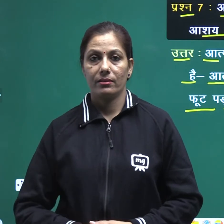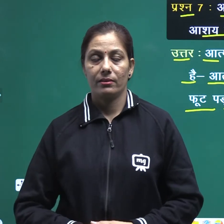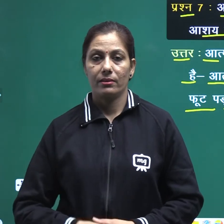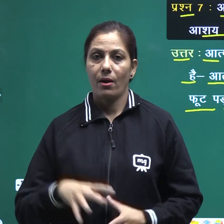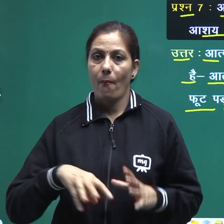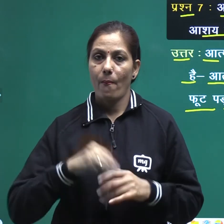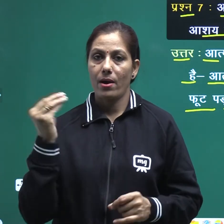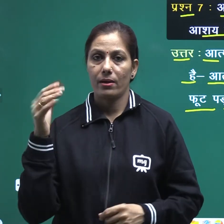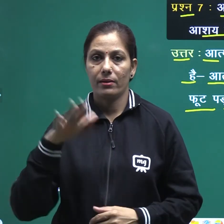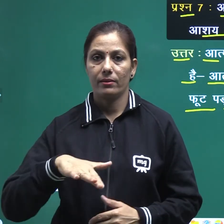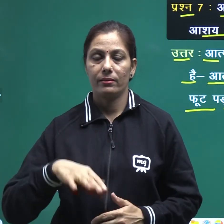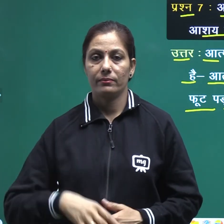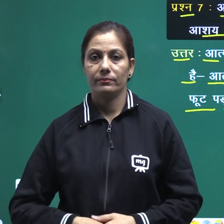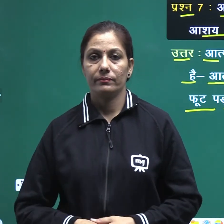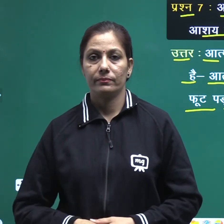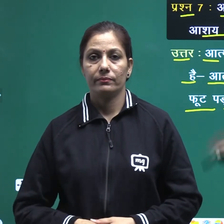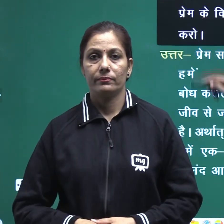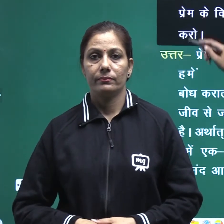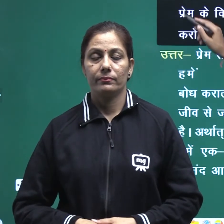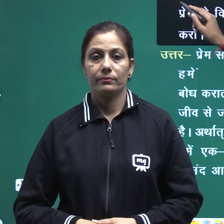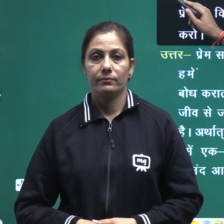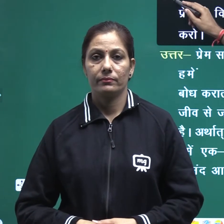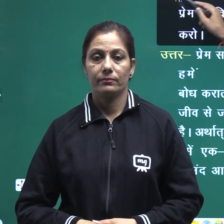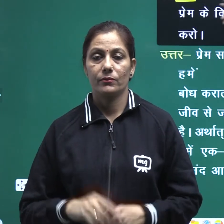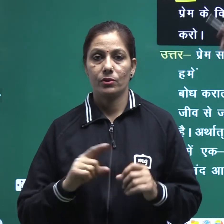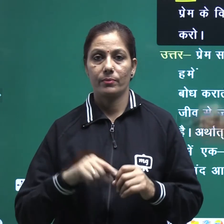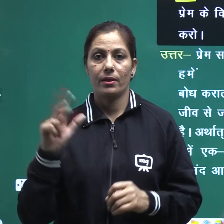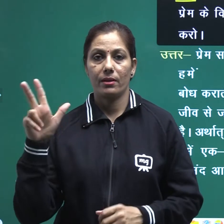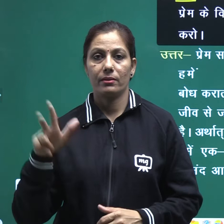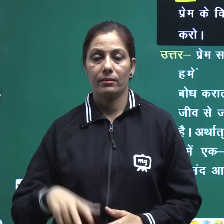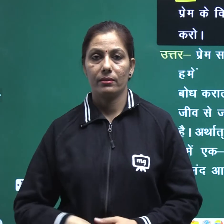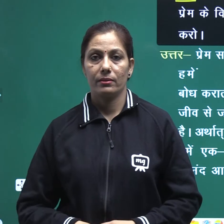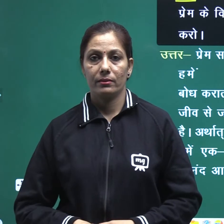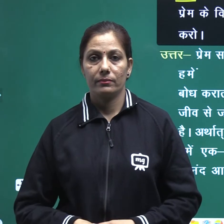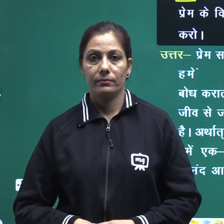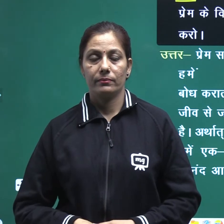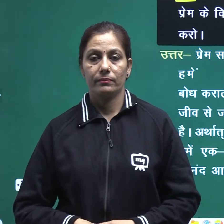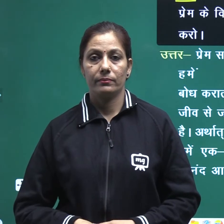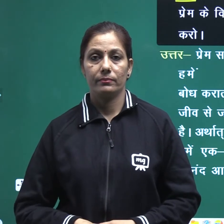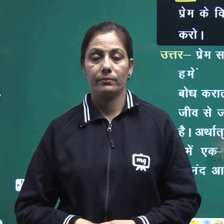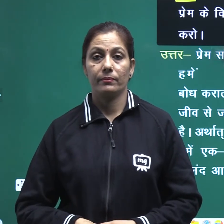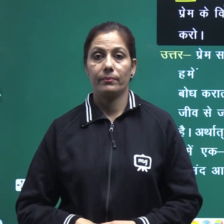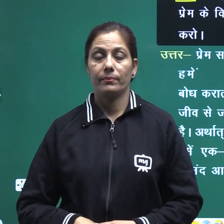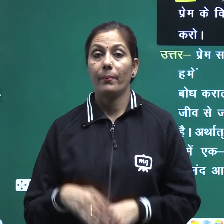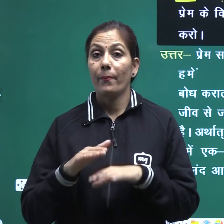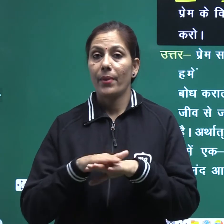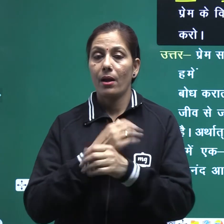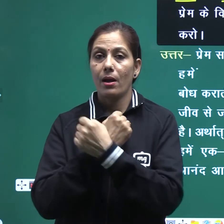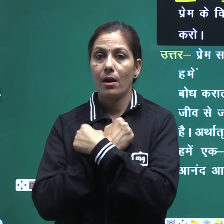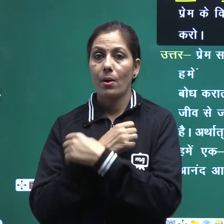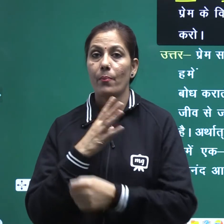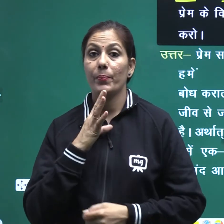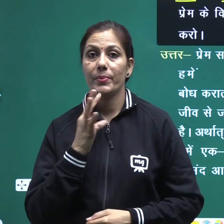बाहर निकलना है ए पर्सन 8 ए प्रेम सत्य है